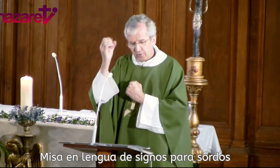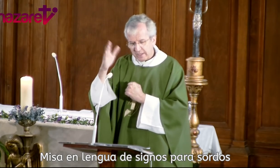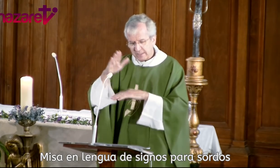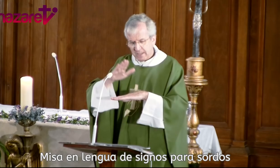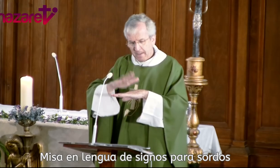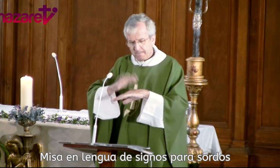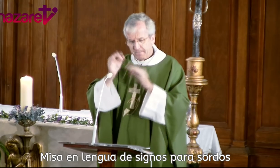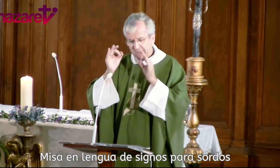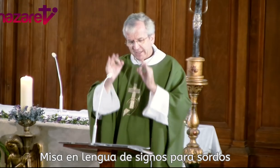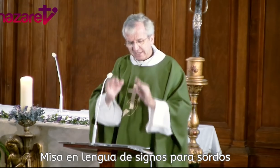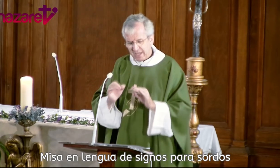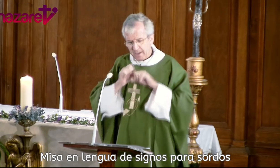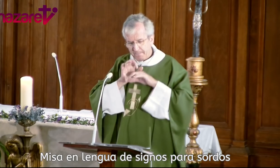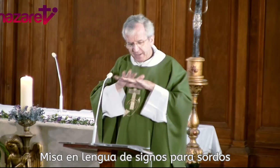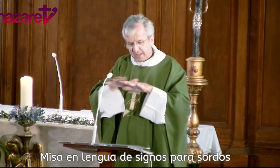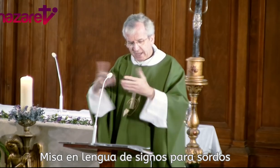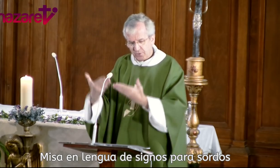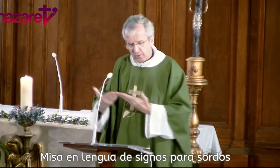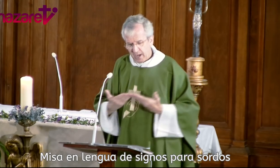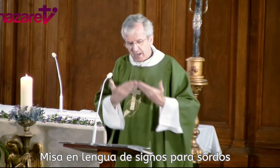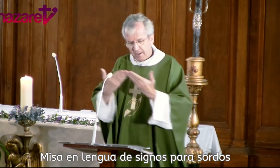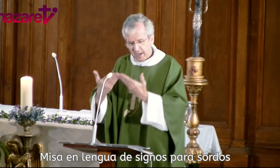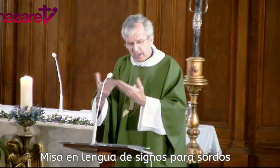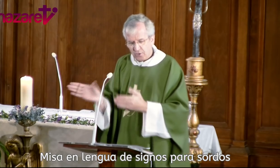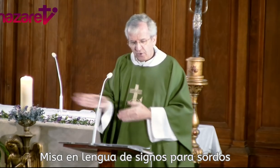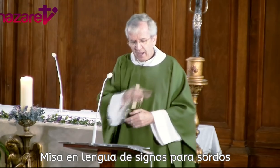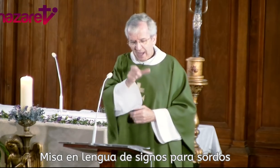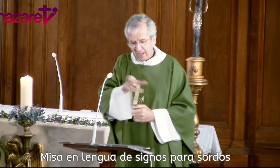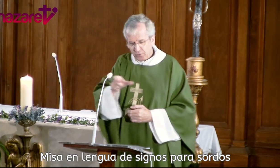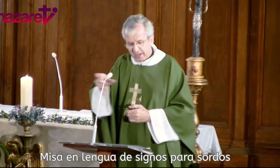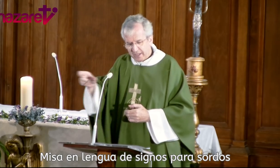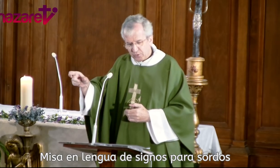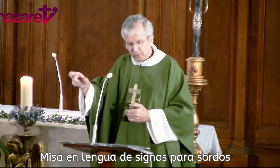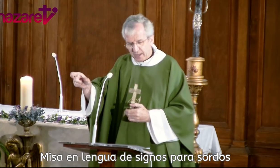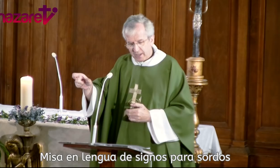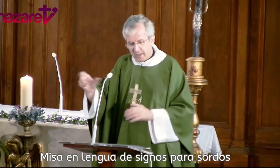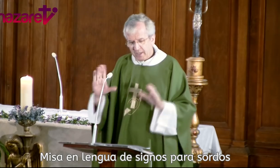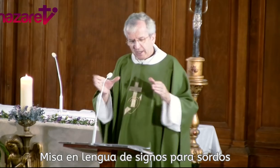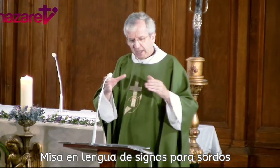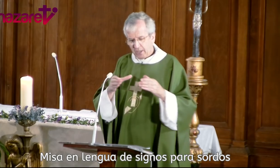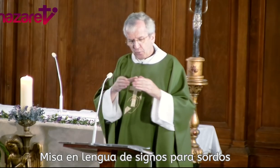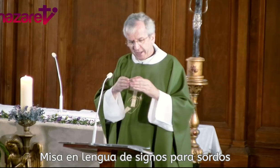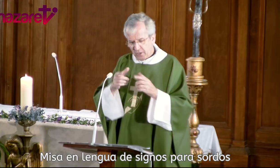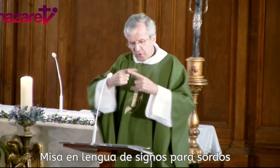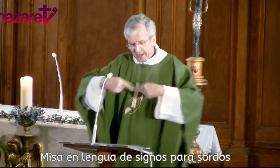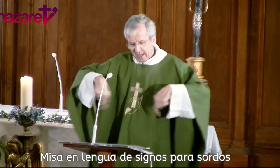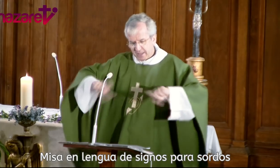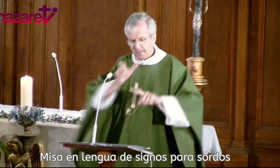trabajadores para que sea predicado el Evangelio a toda criatura, y tu grey congregada por